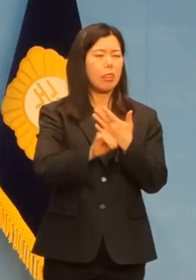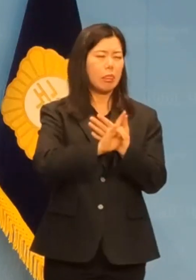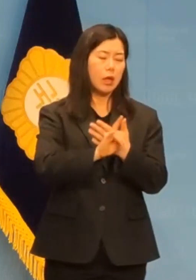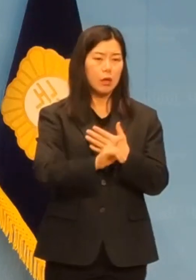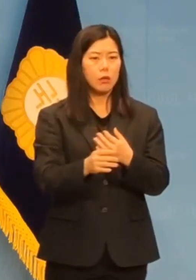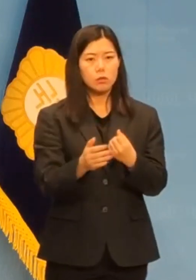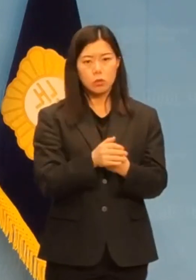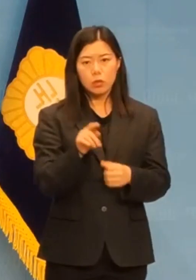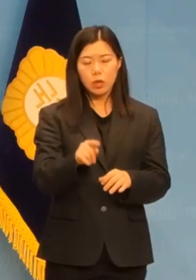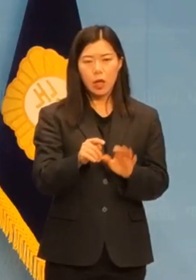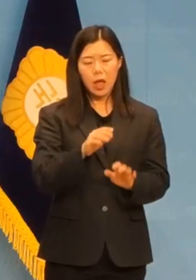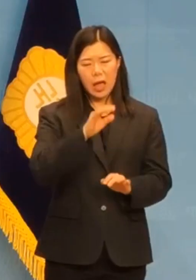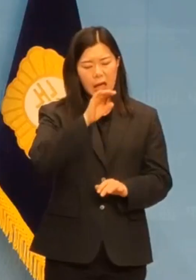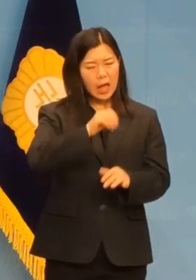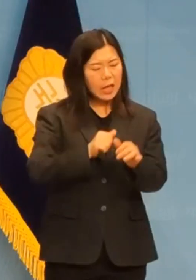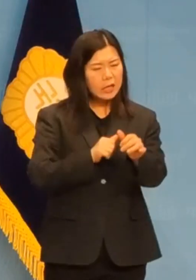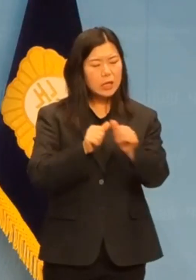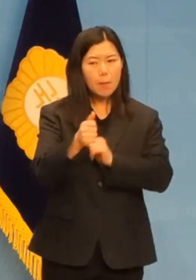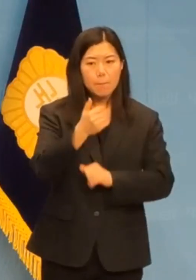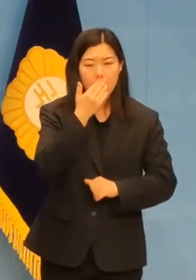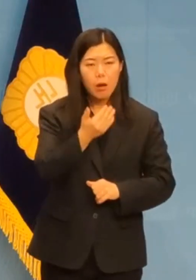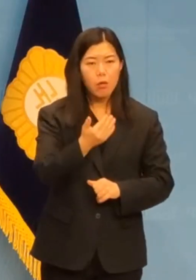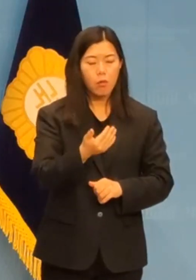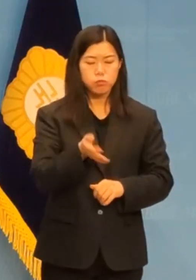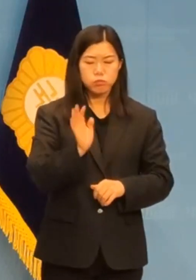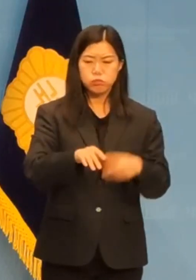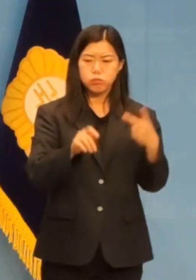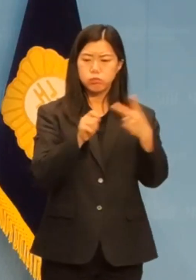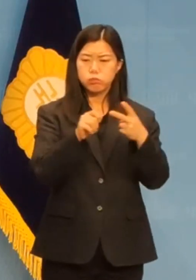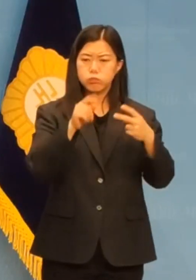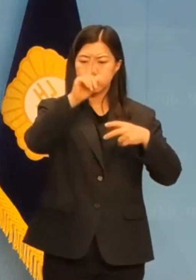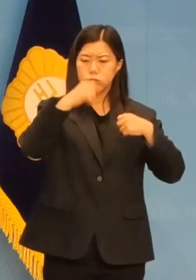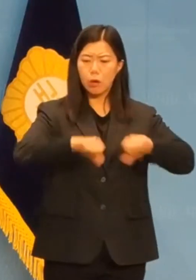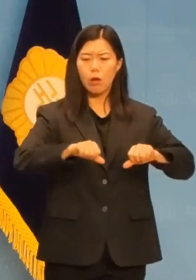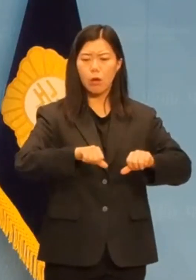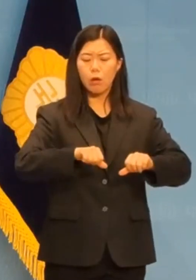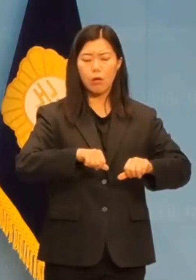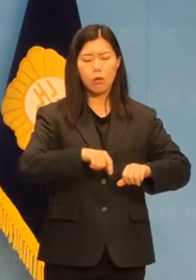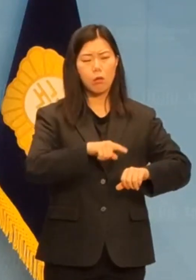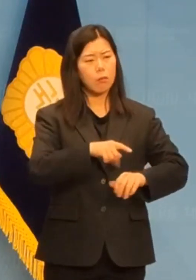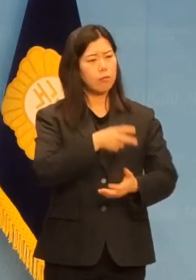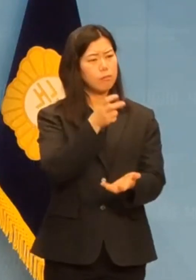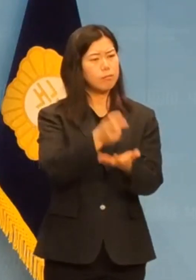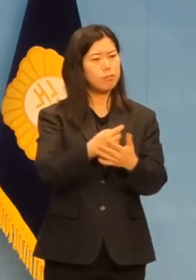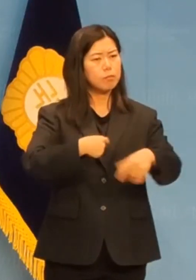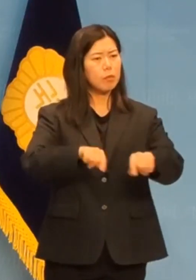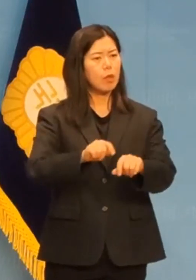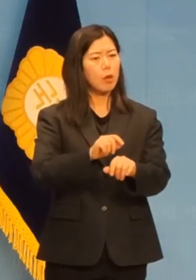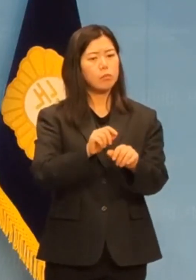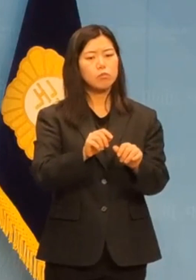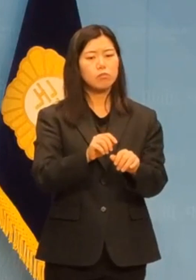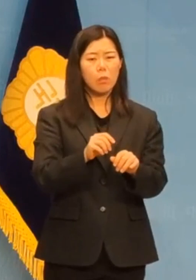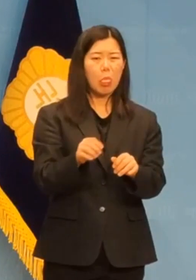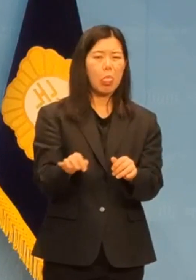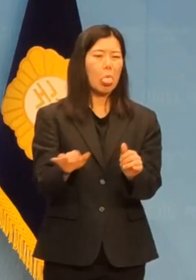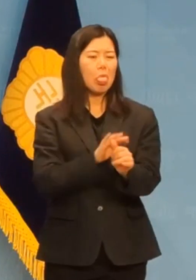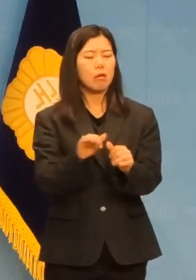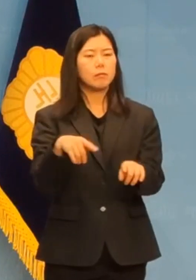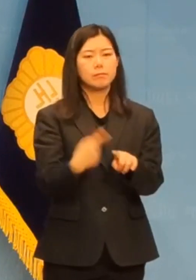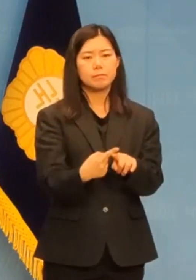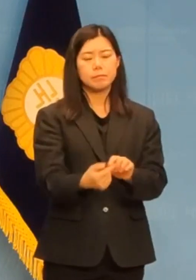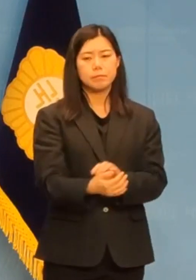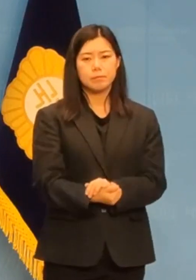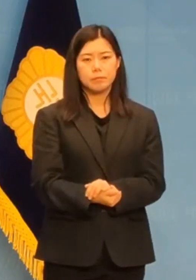승소 가능성이 충분한 항소를 포기하는 것은 법치에 대한 조롱입니다.